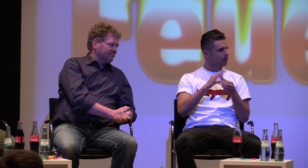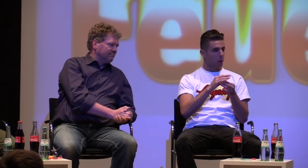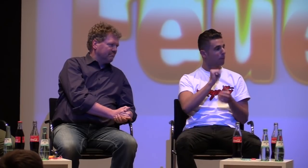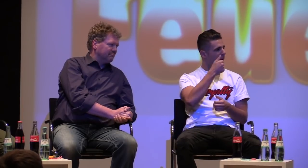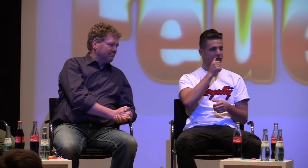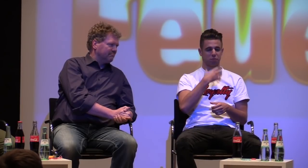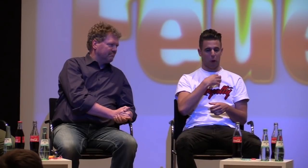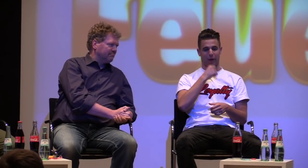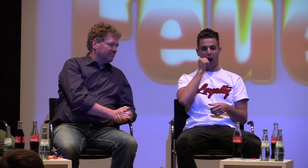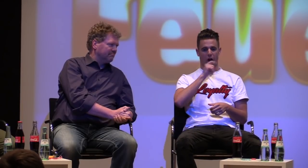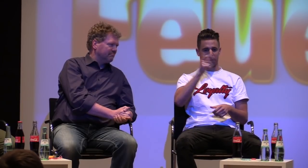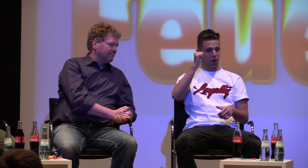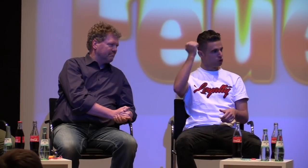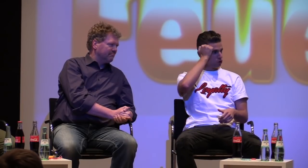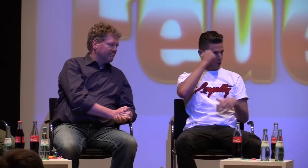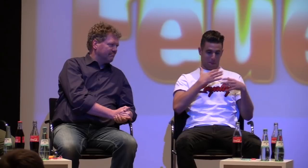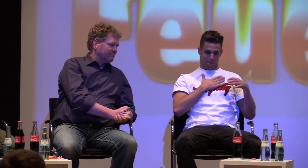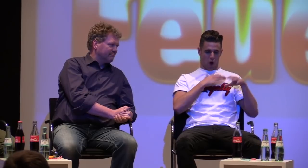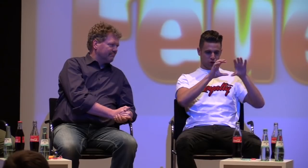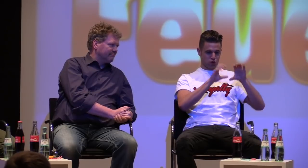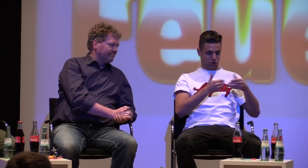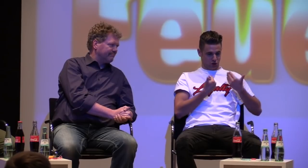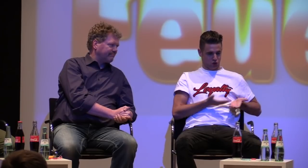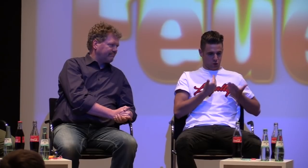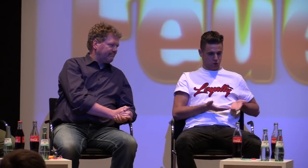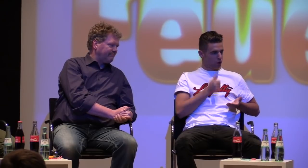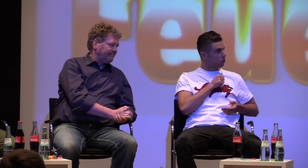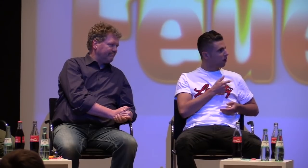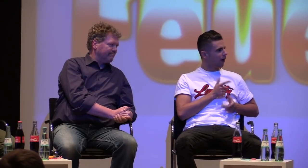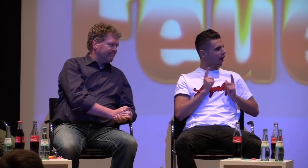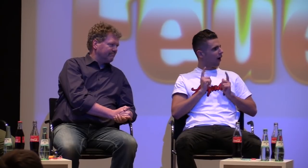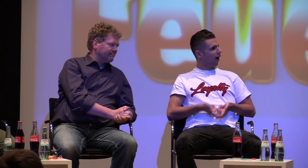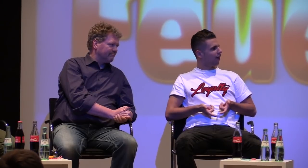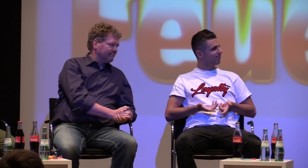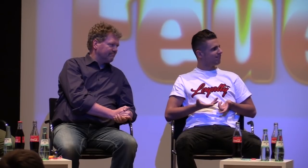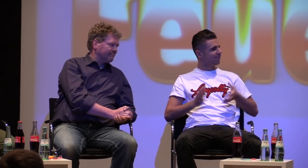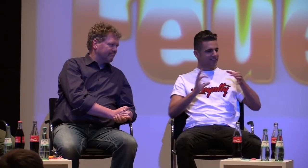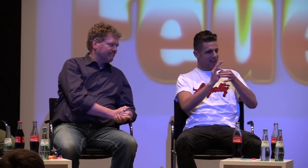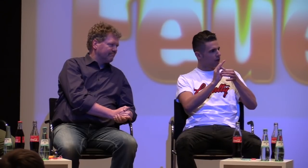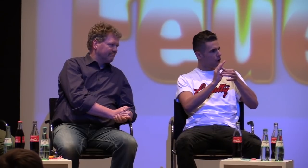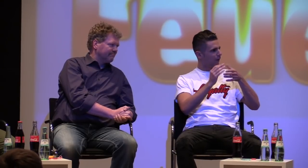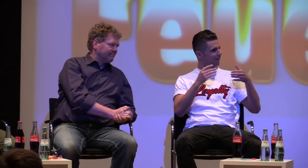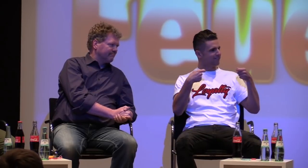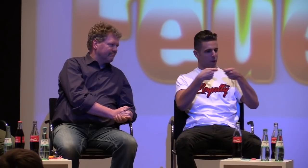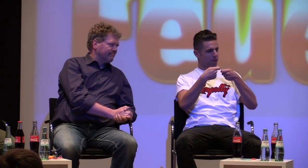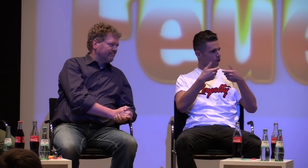auch einfach nicht bewusst. Ich glaube, da muss dann vielleicht die ältere Generation auch nochmal darauf hinweisen und den Jungen das auch nochmal